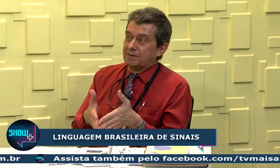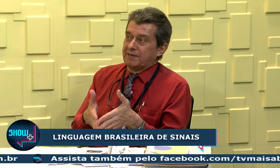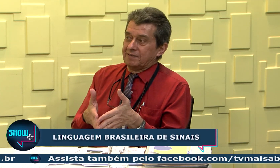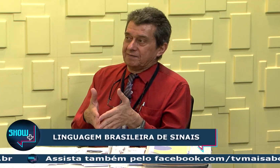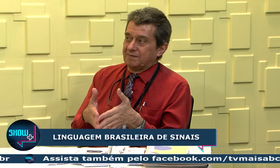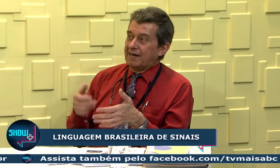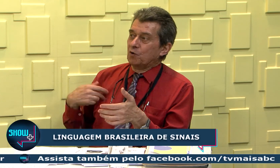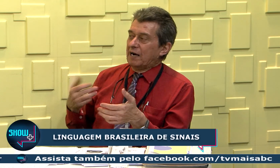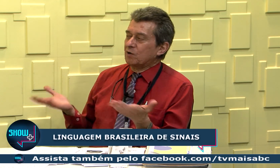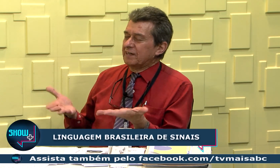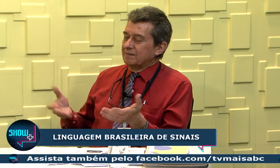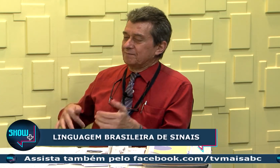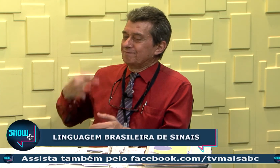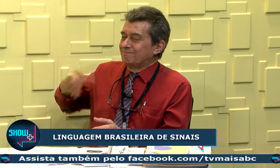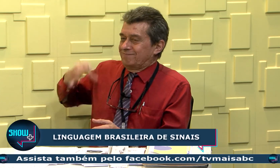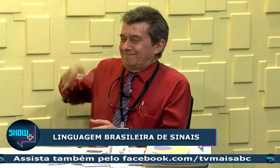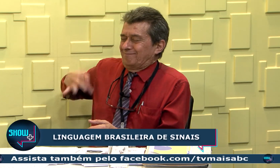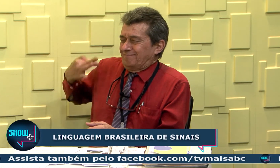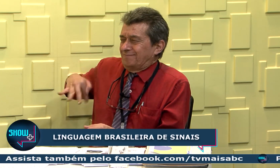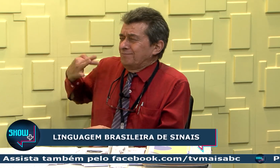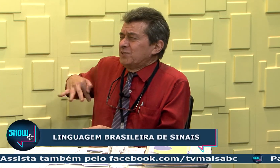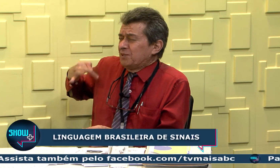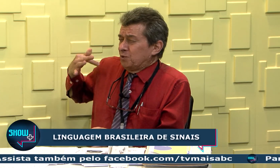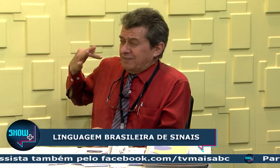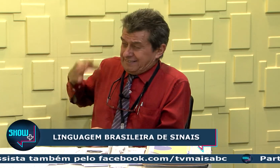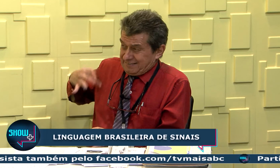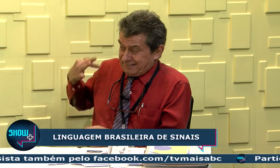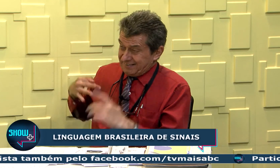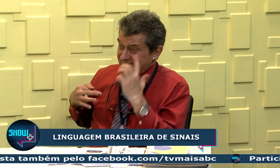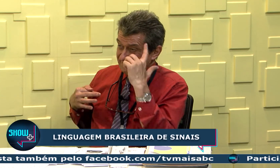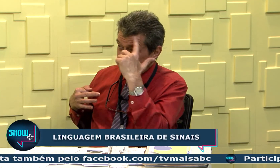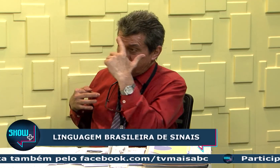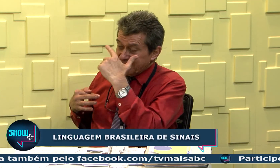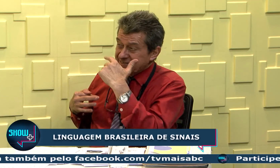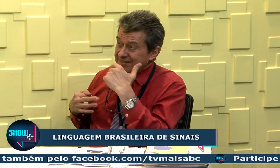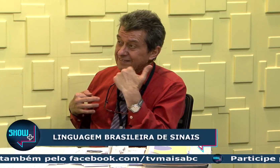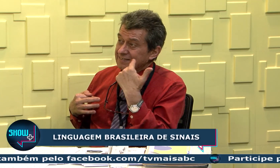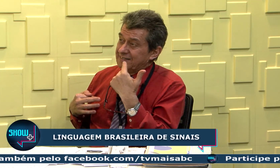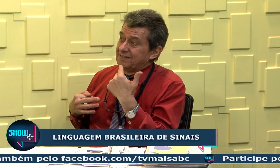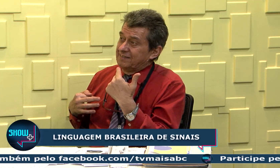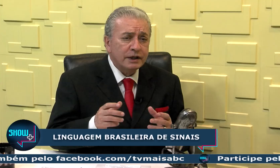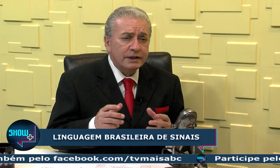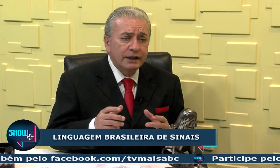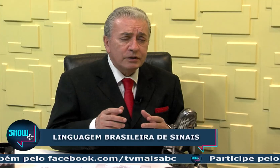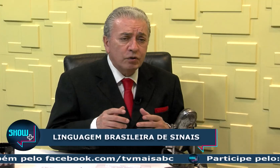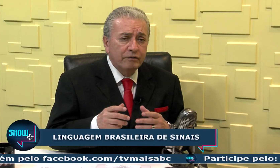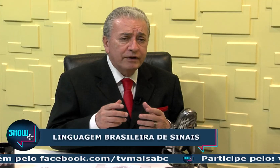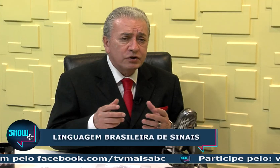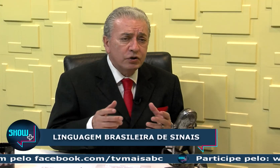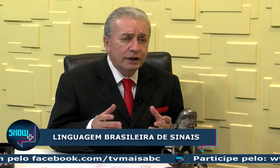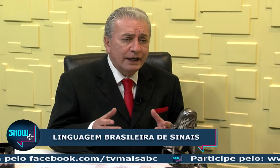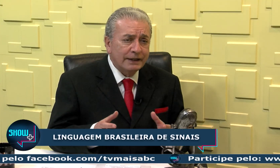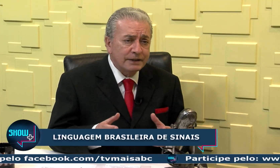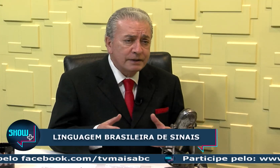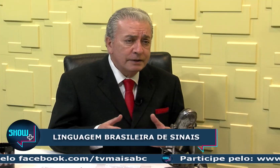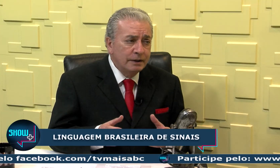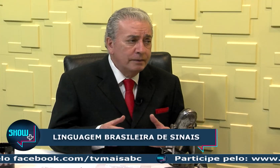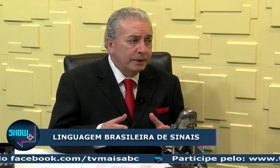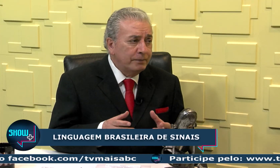também agora muita dor e professor é eu posso usar sinais convencionais para me